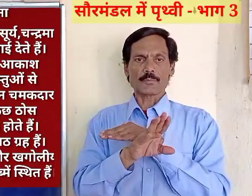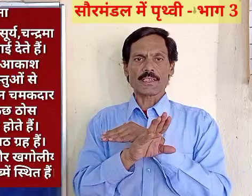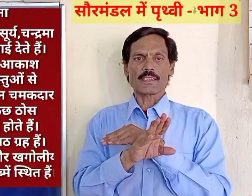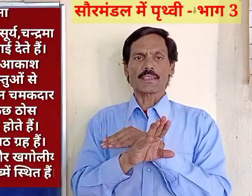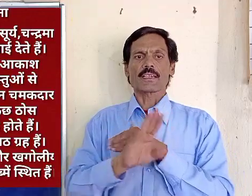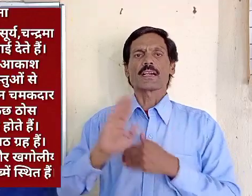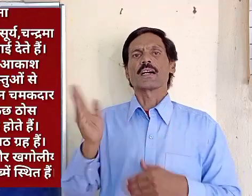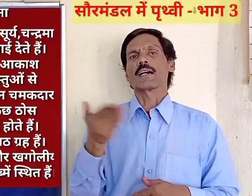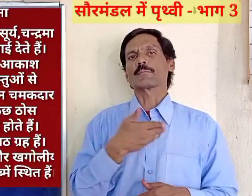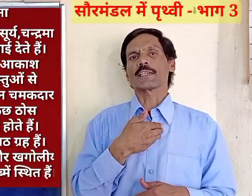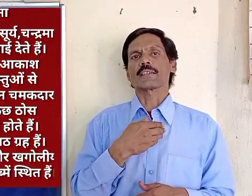में हमें